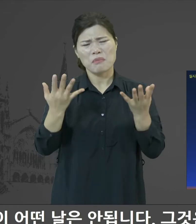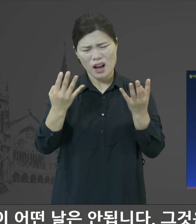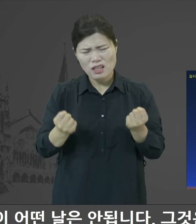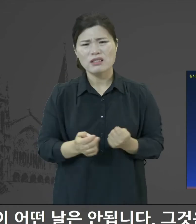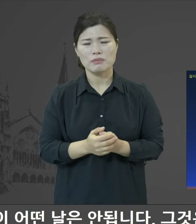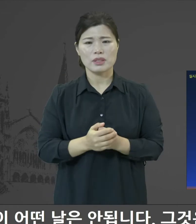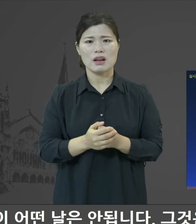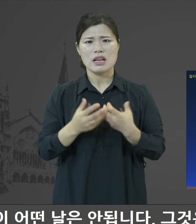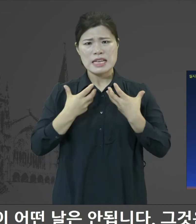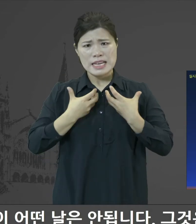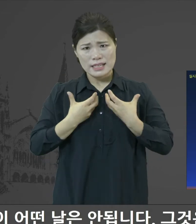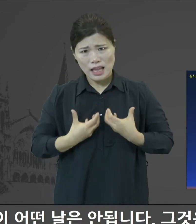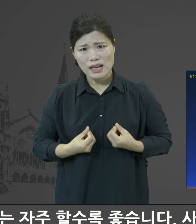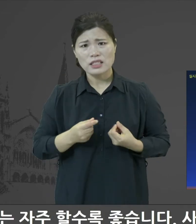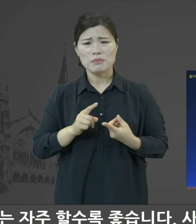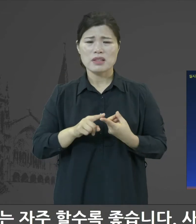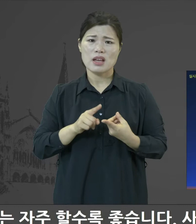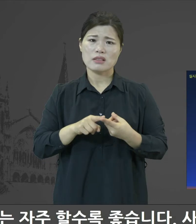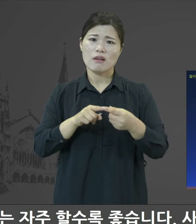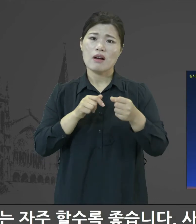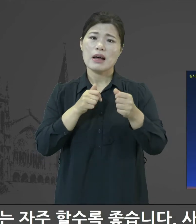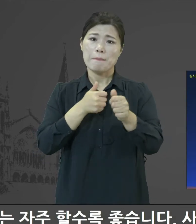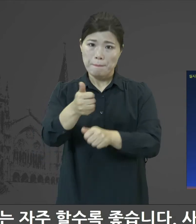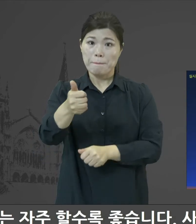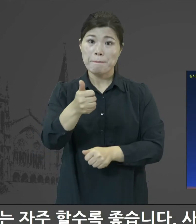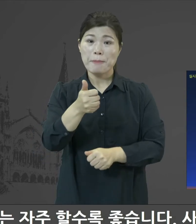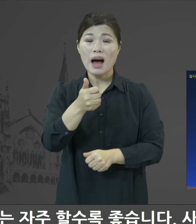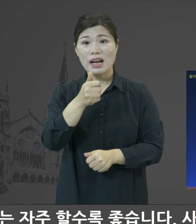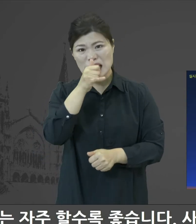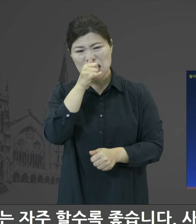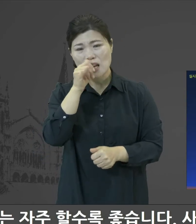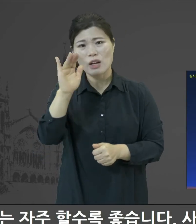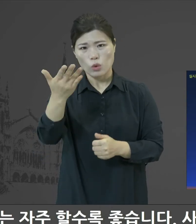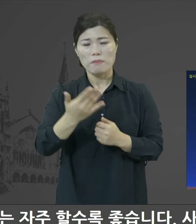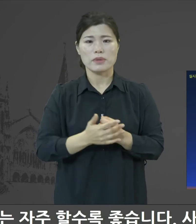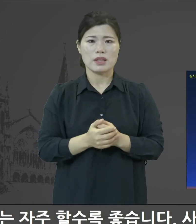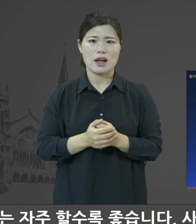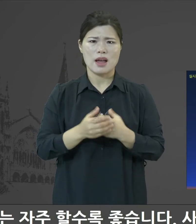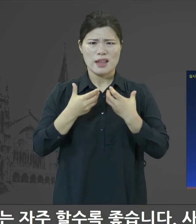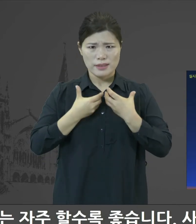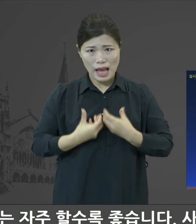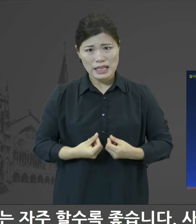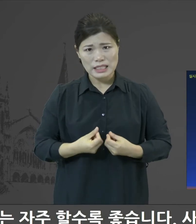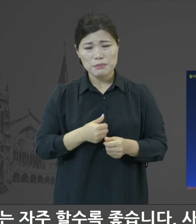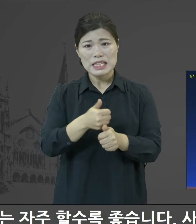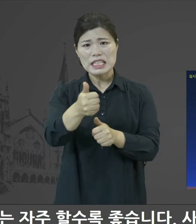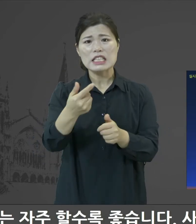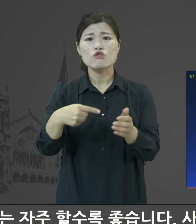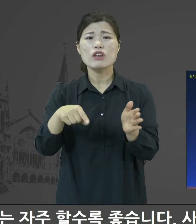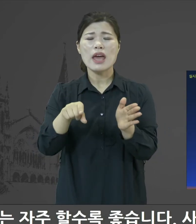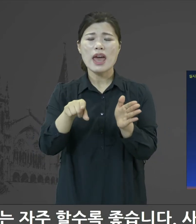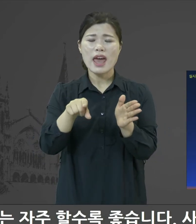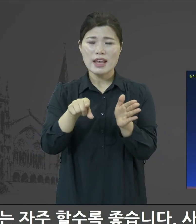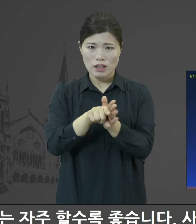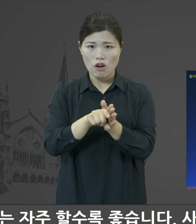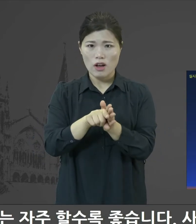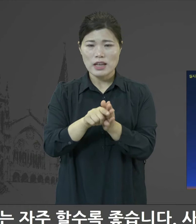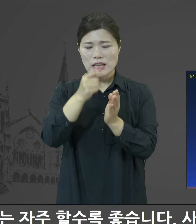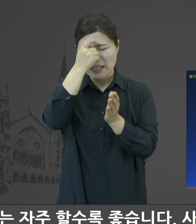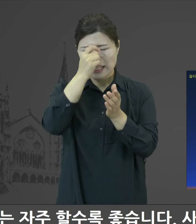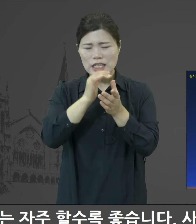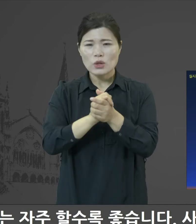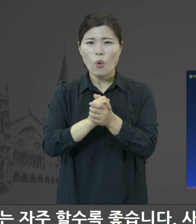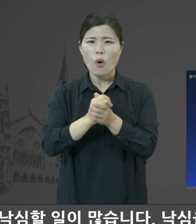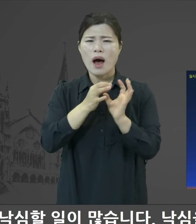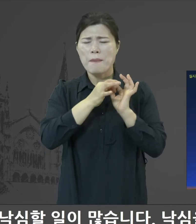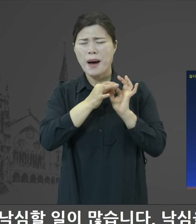낙심을 이겨야 좋은 신앙으로 나갈 수 있습니다. 낙심을 이기기 위해서 기도가 끊이지 않은 성도 되시기를 주